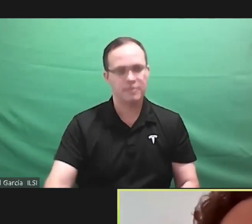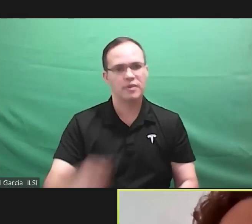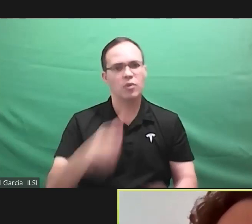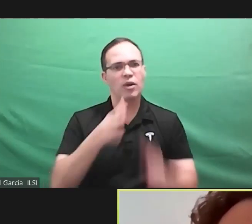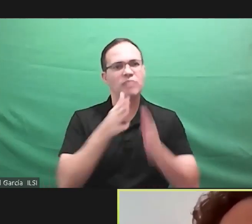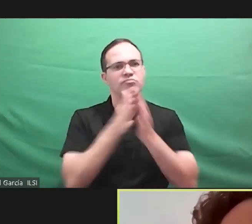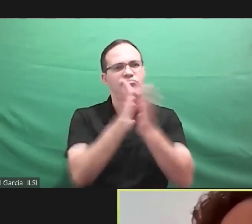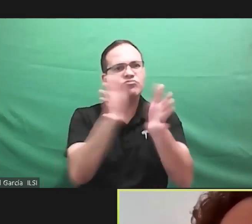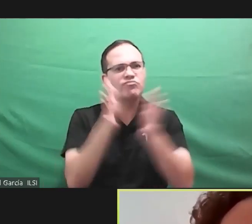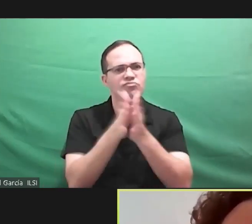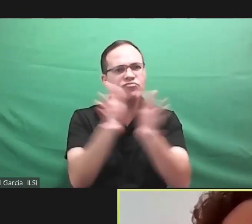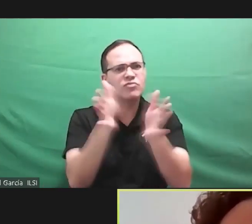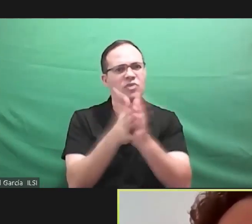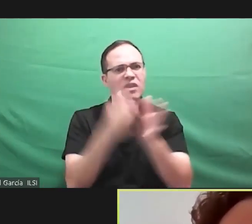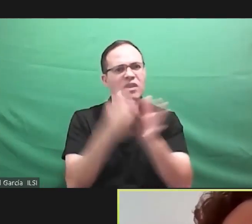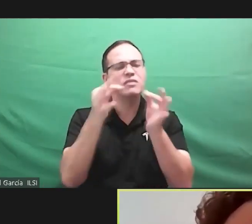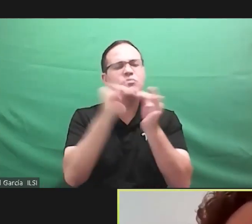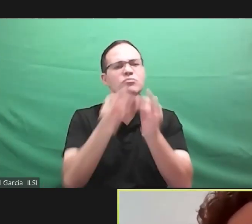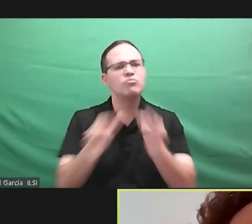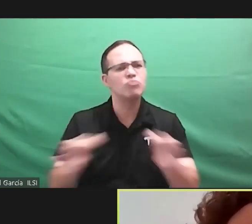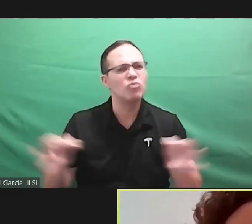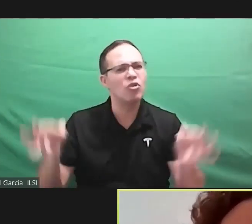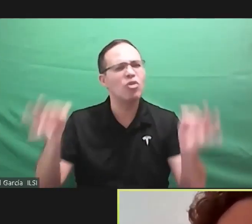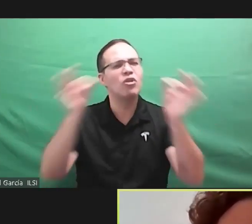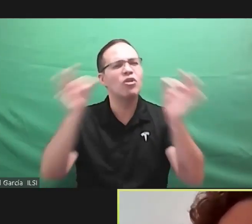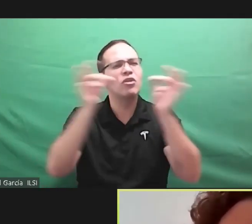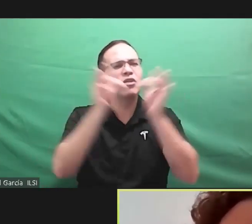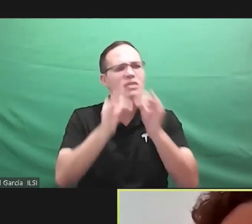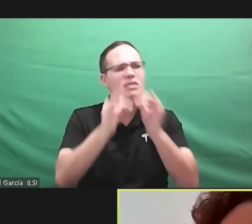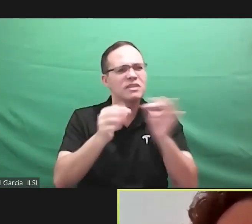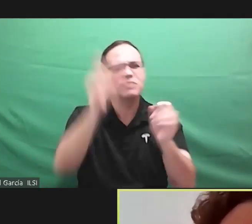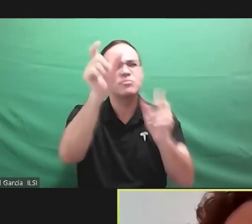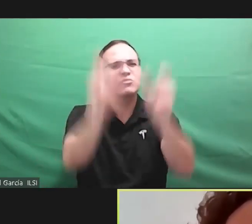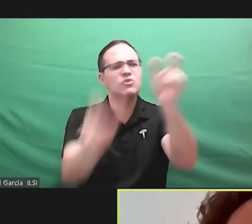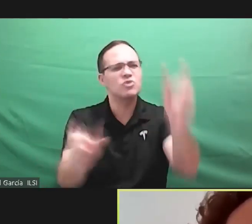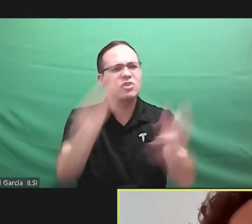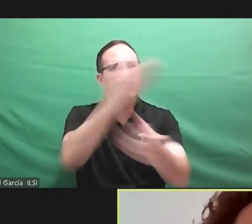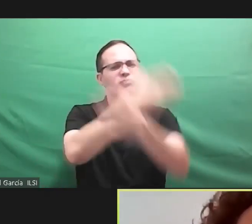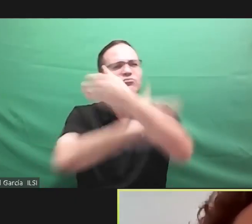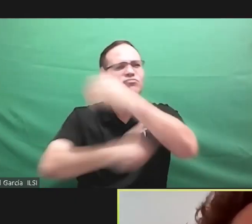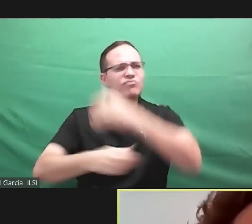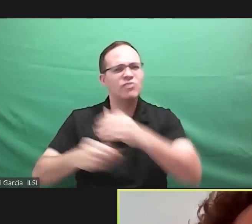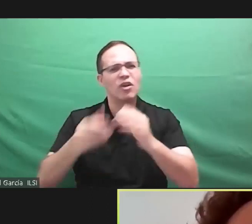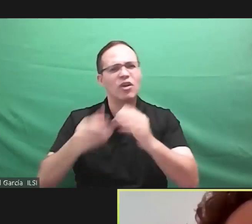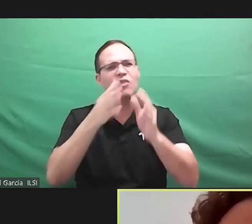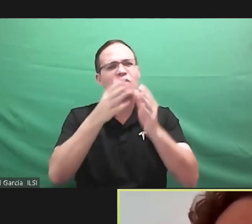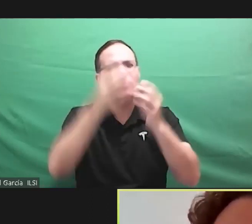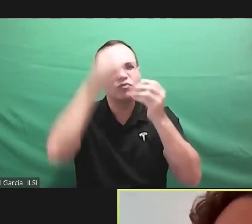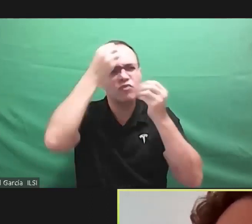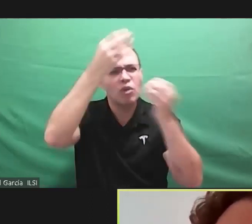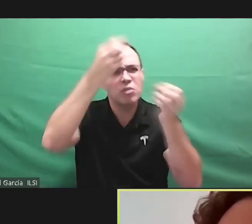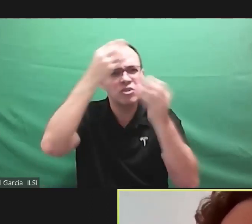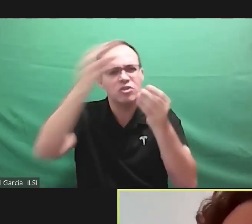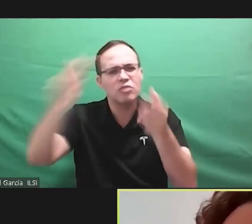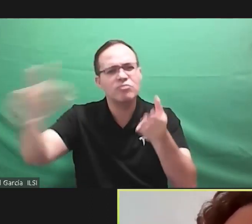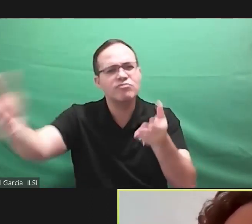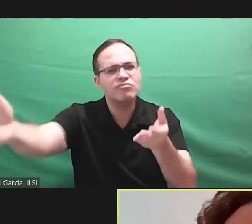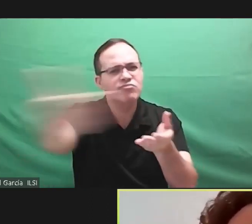es importante recopilar datos sobre las personas con discapacidad, especialmente en los contextos